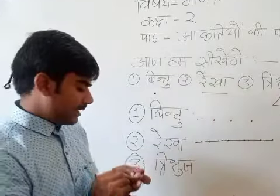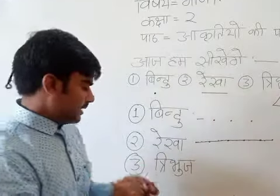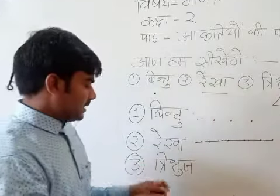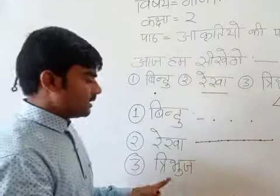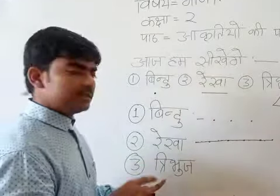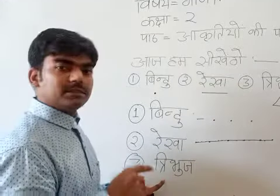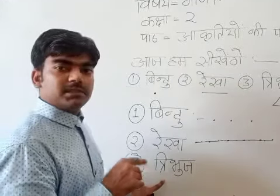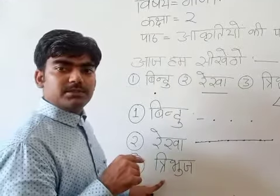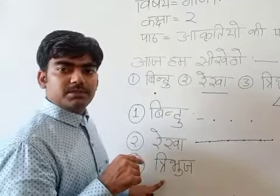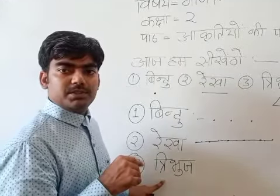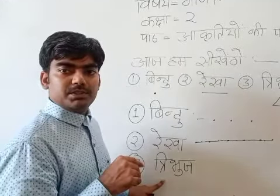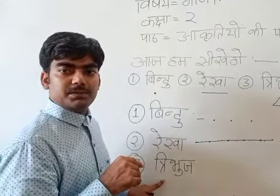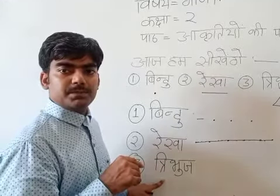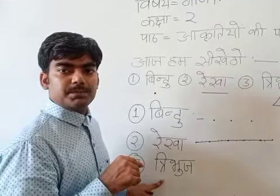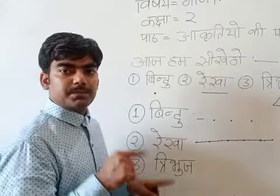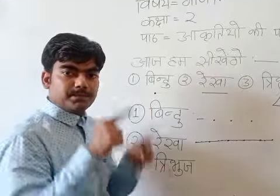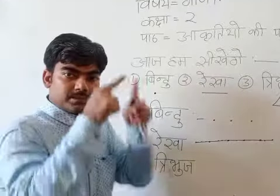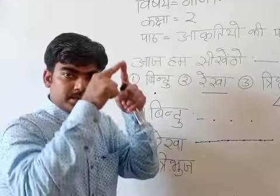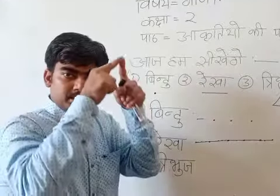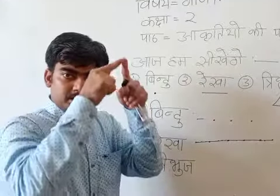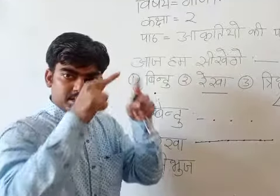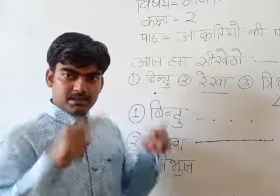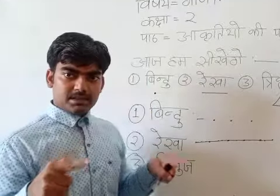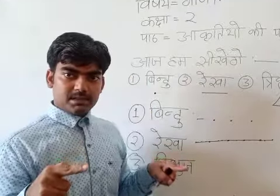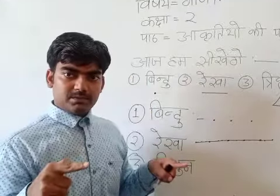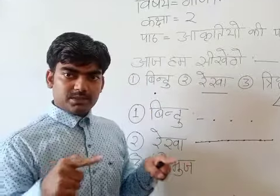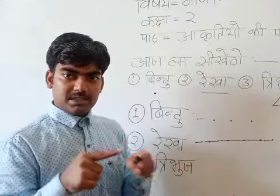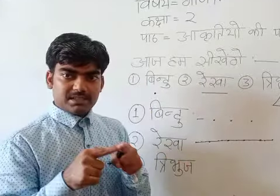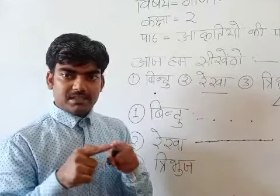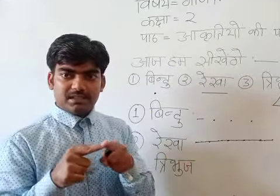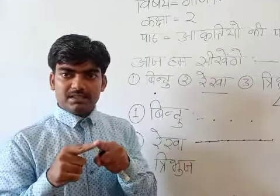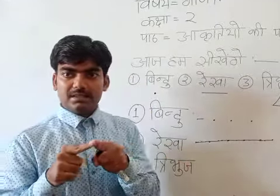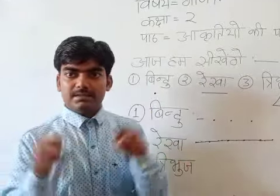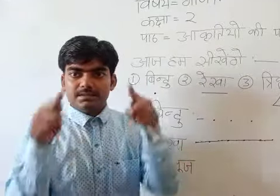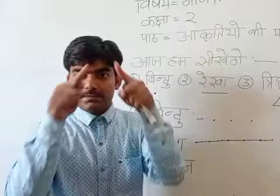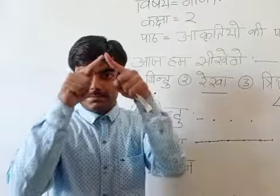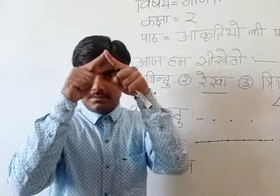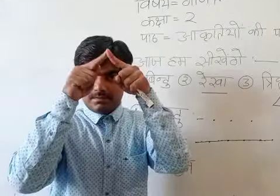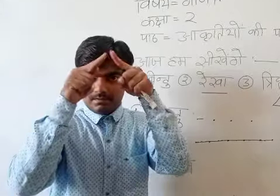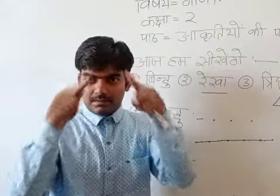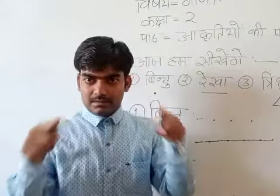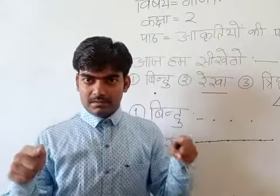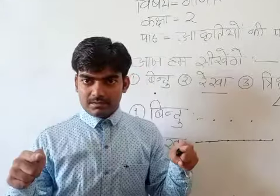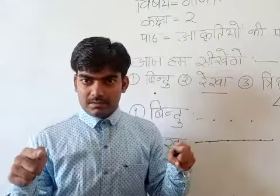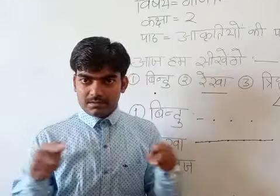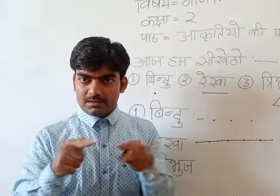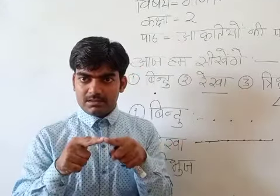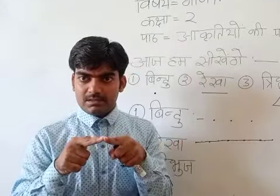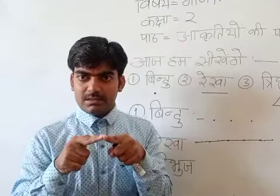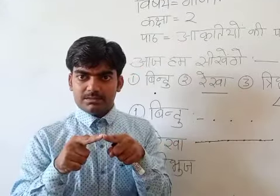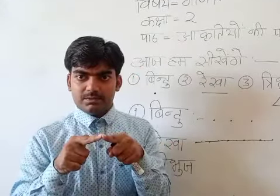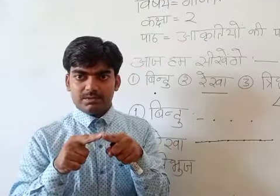तेरबुज तेरबुज का संकेत तेरबुज